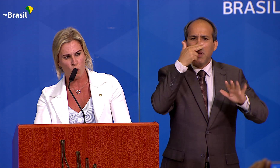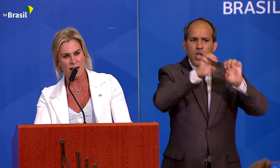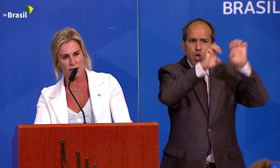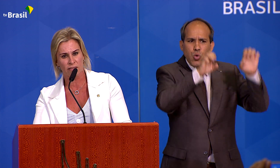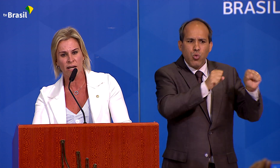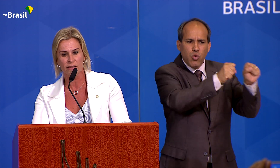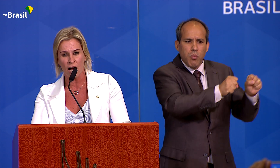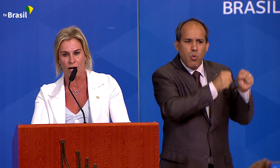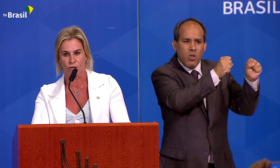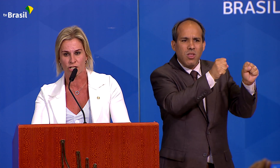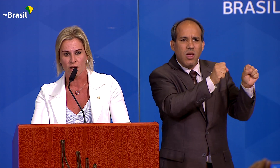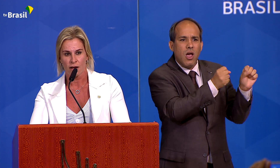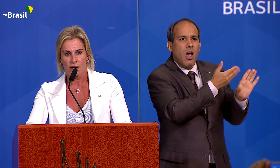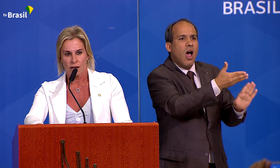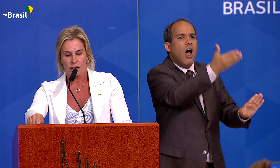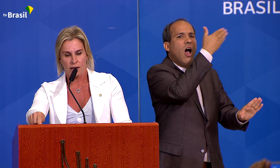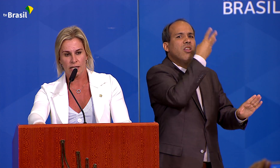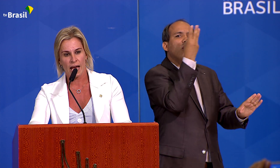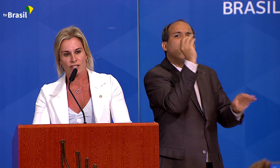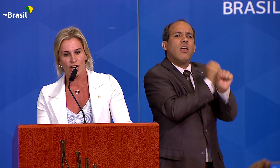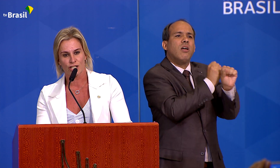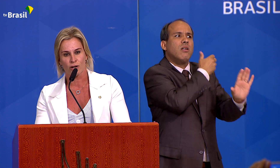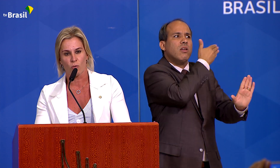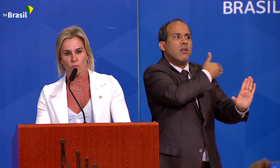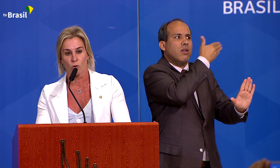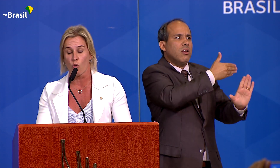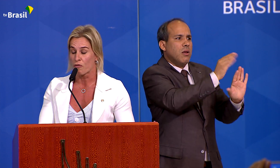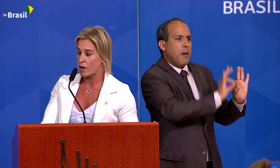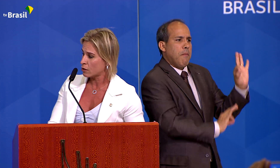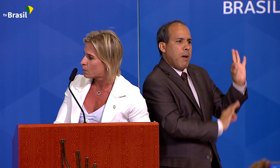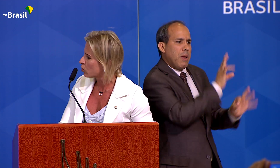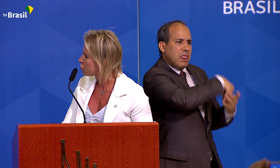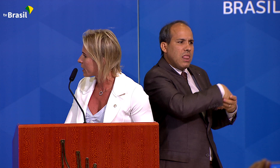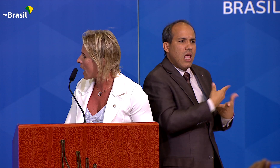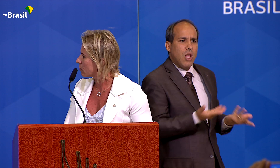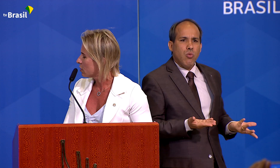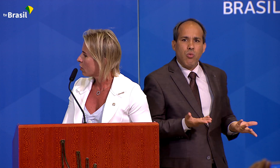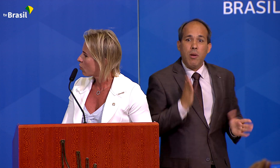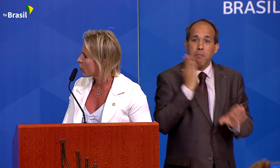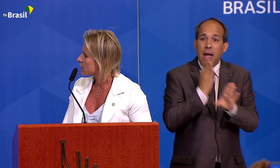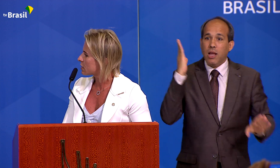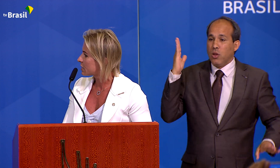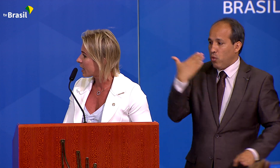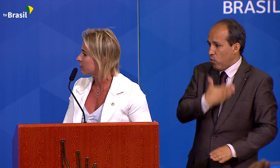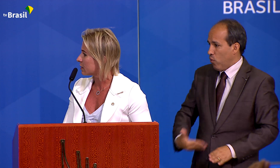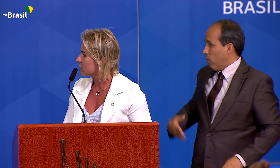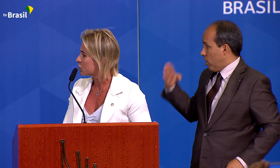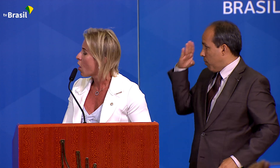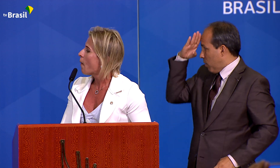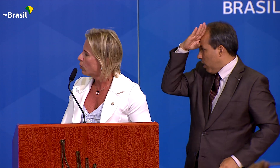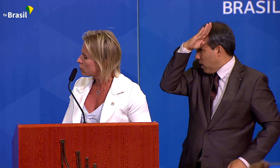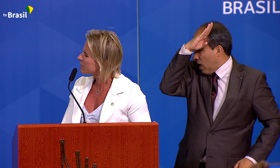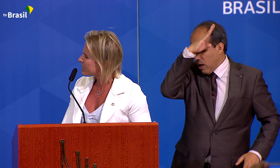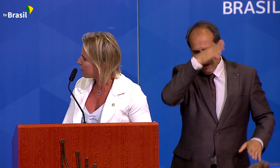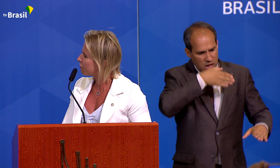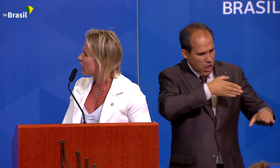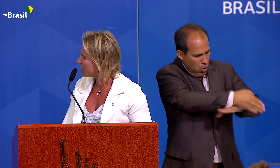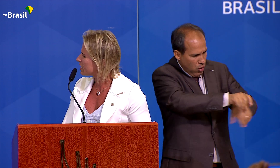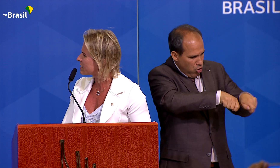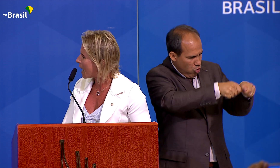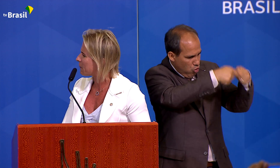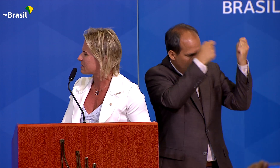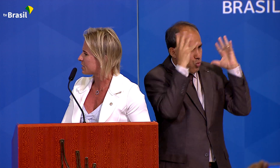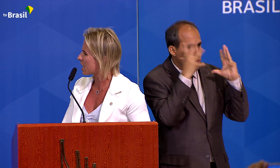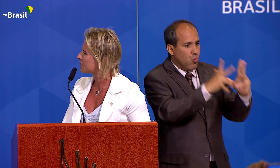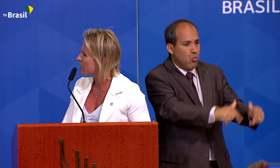poder montado por quase 30 anos em que a gente o governo bolsonaro cura essa explicar atrizes muitas